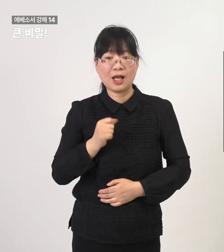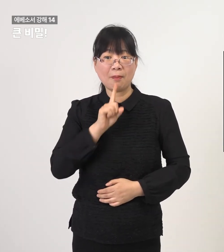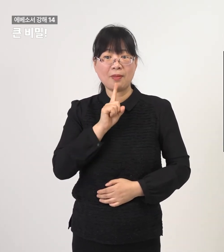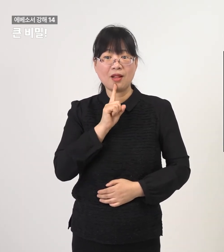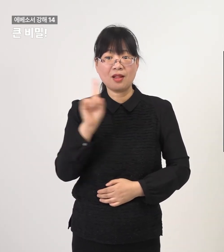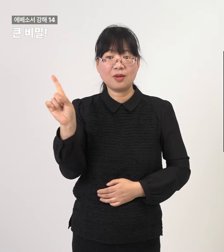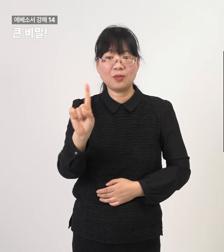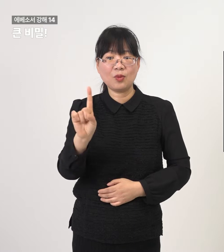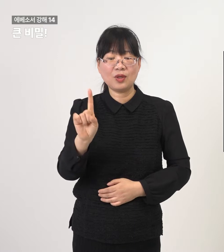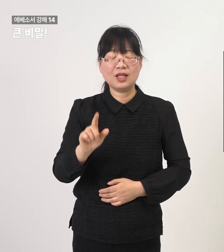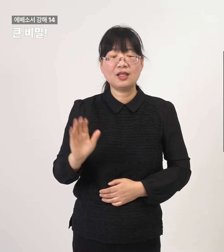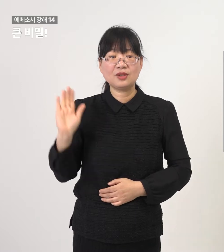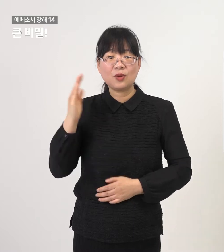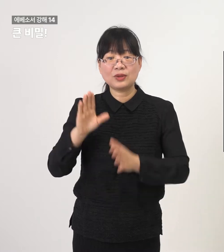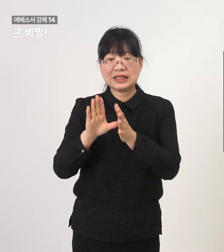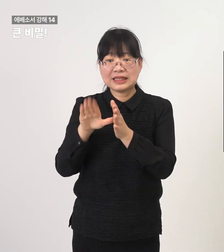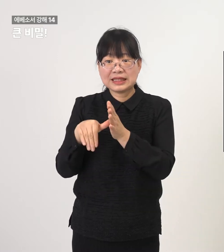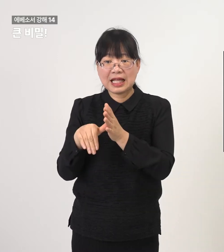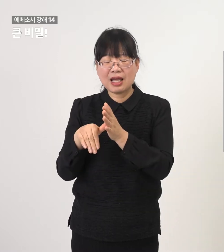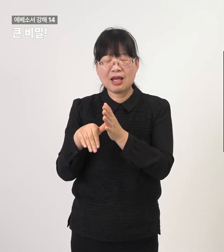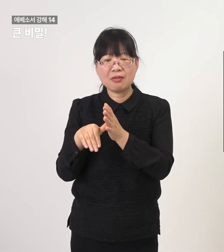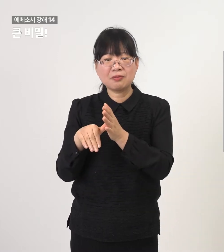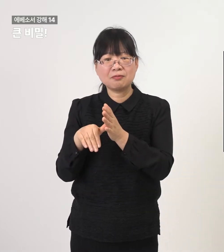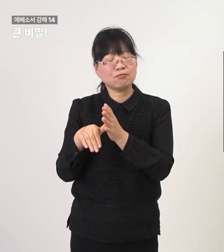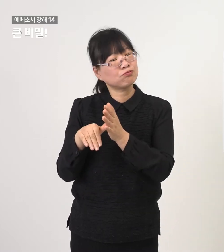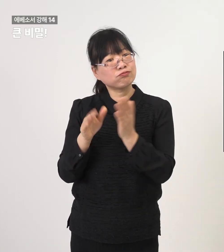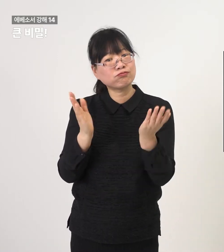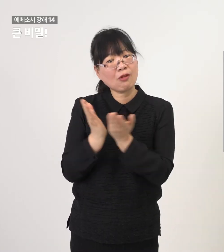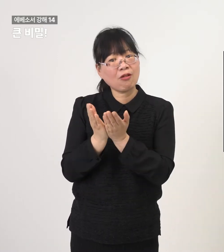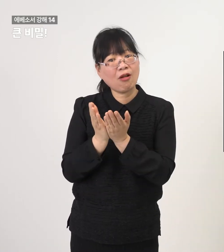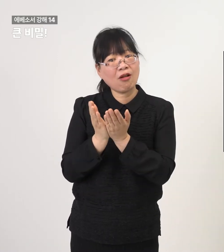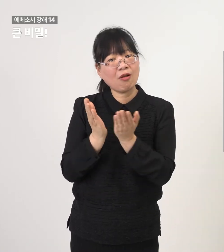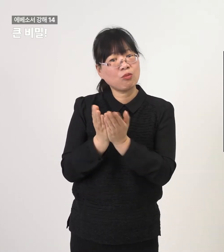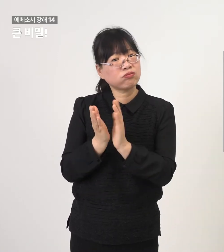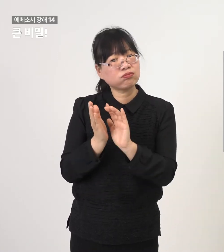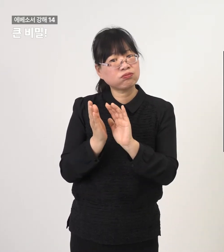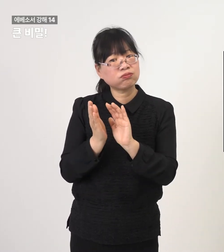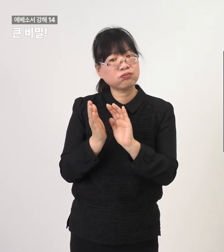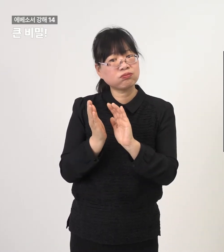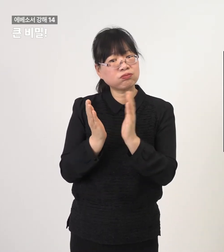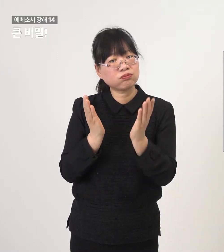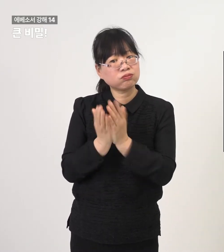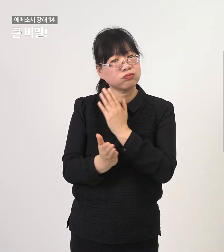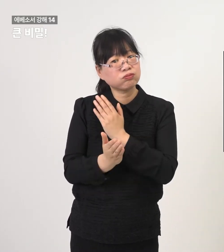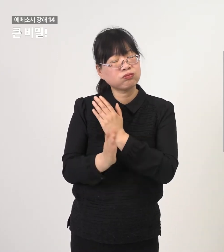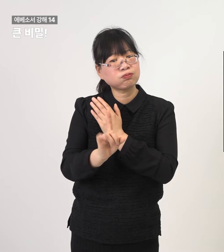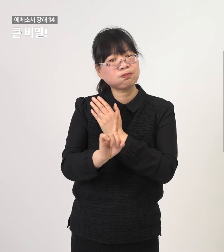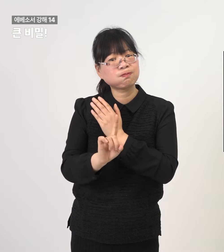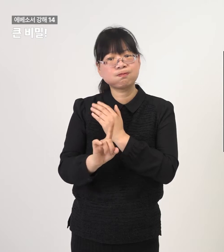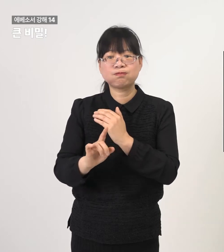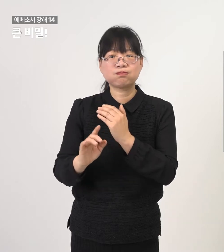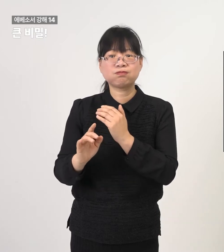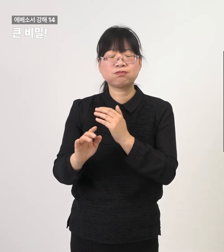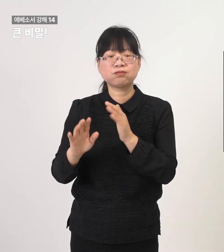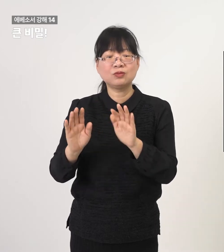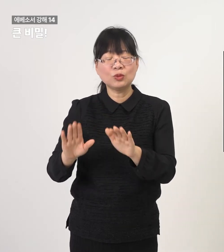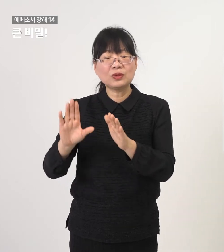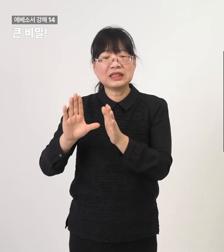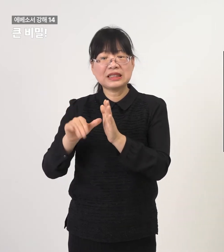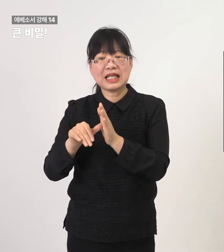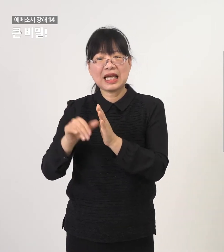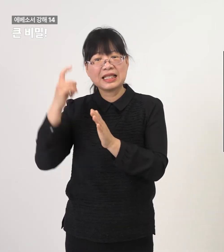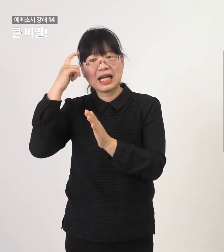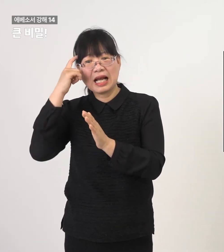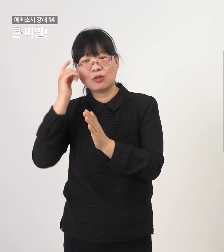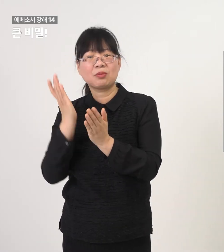개념이 요즘 시대에 맞는 개념일까요? 안 맞는 개념일까요? 안 맞는 개념이에요, 사실은.